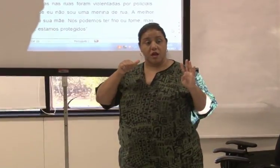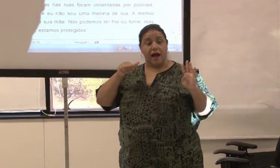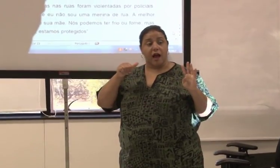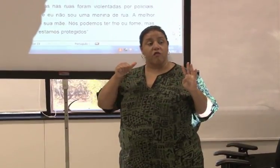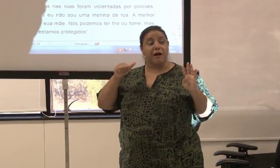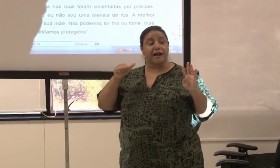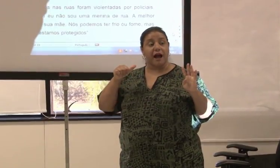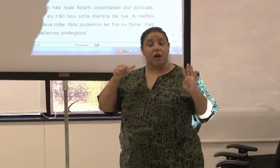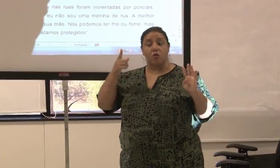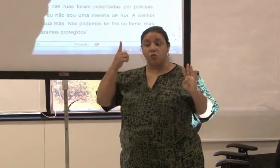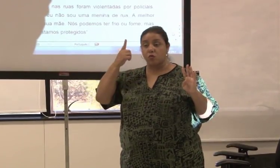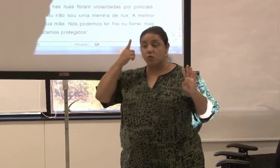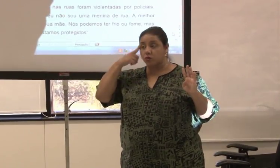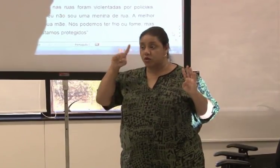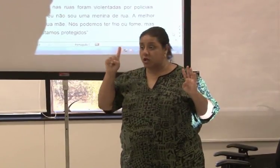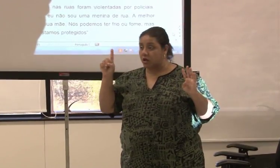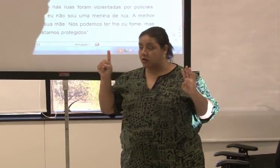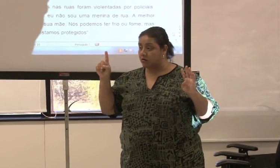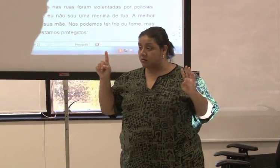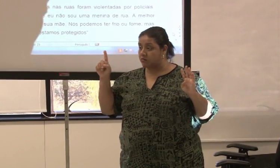Aí eu vou marcar um dia.